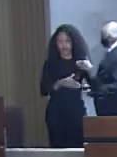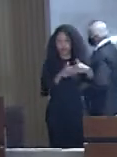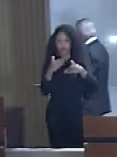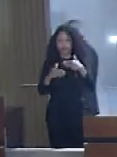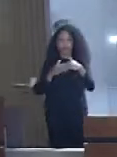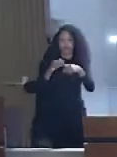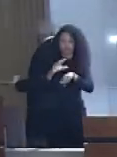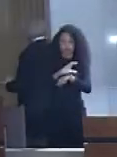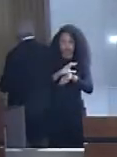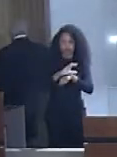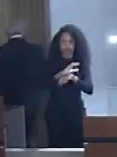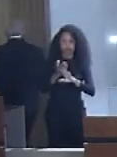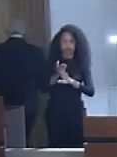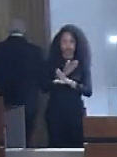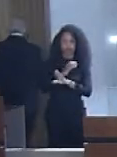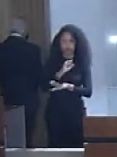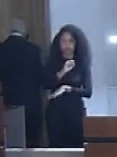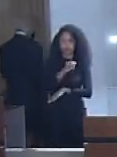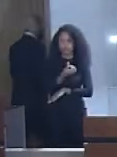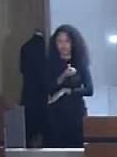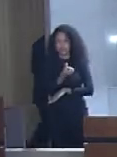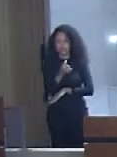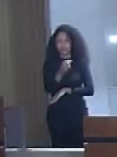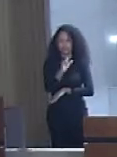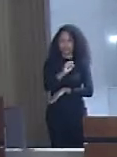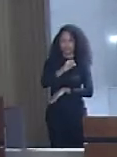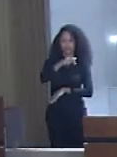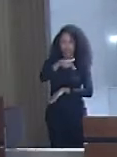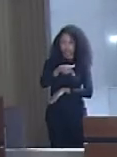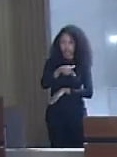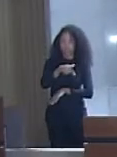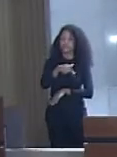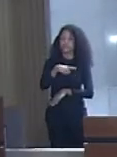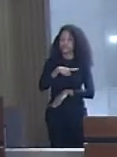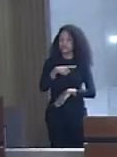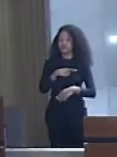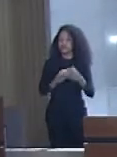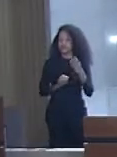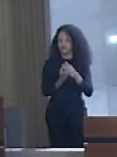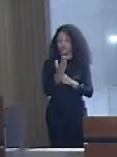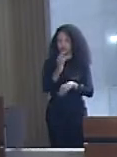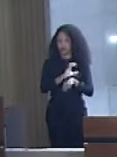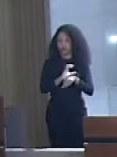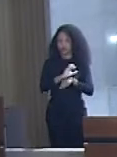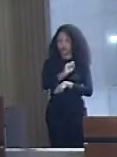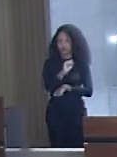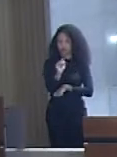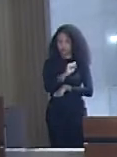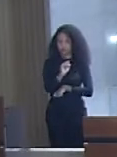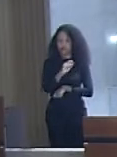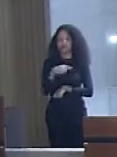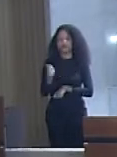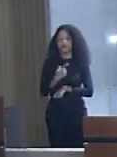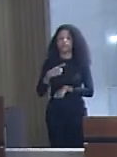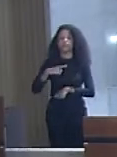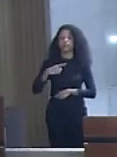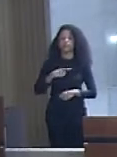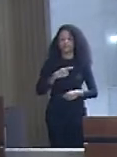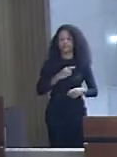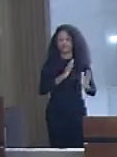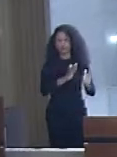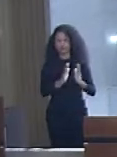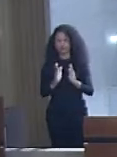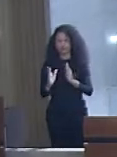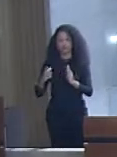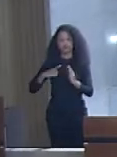na pró-constituinte, ainda em 86, 87, que culminou com a Constituição de 88, em que nós fizemos um processo, uma verdadeira aliança, como